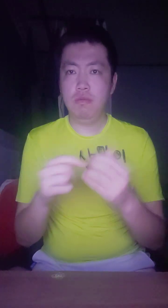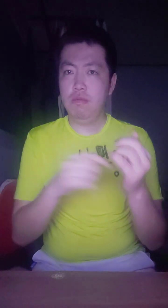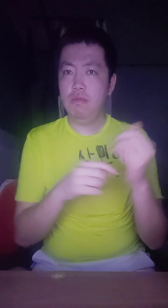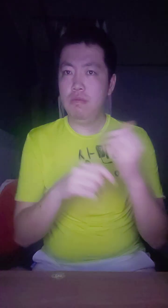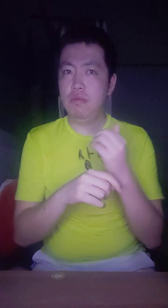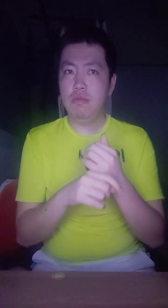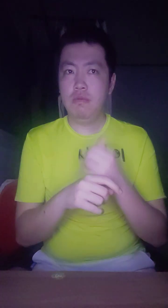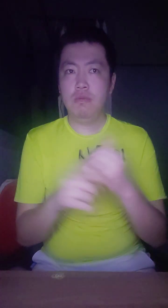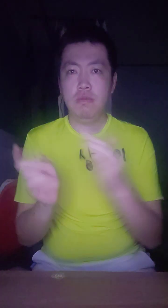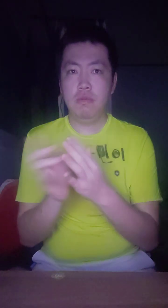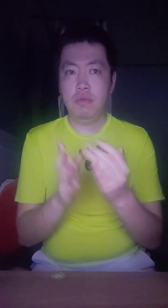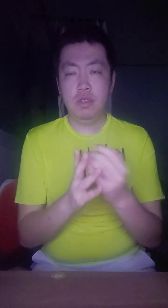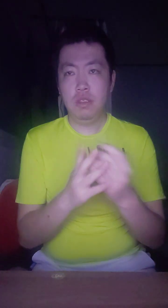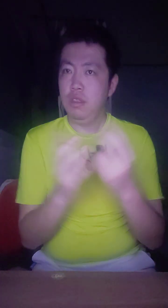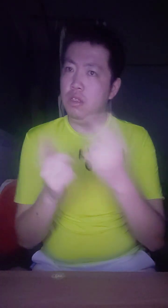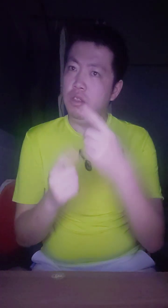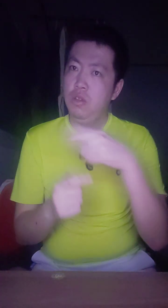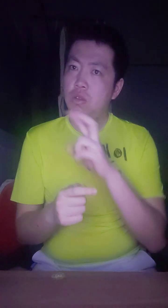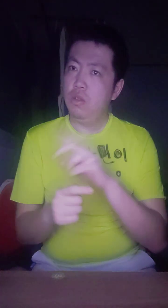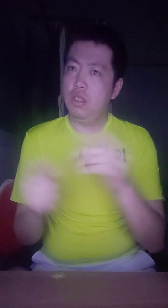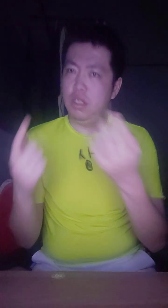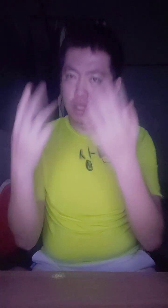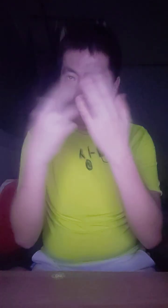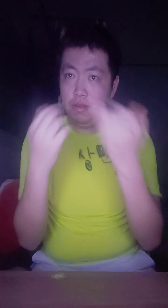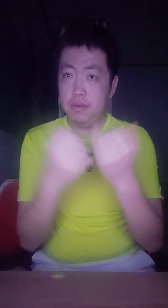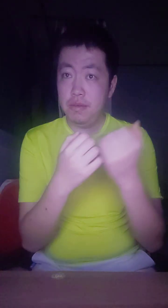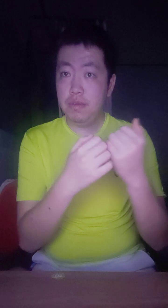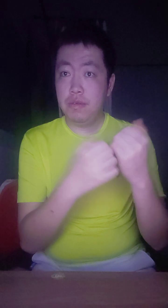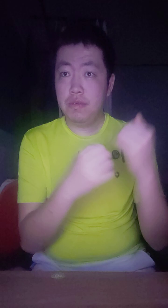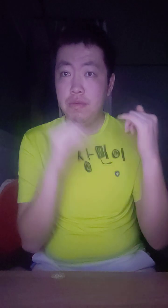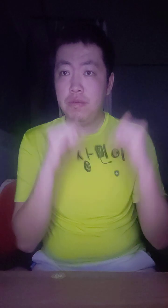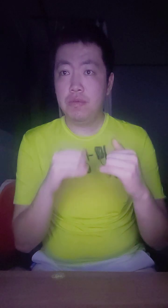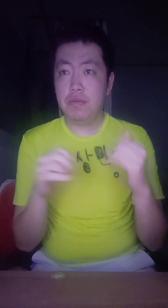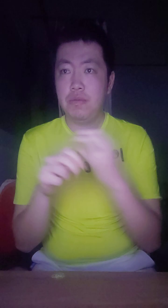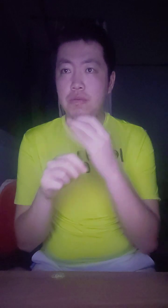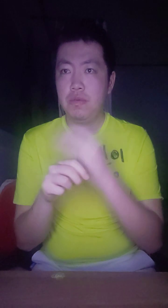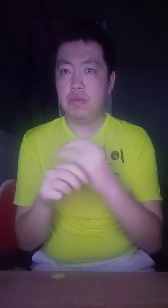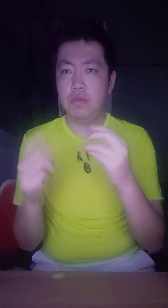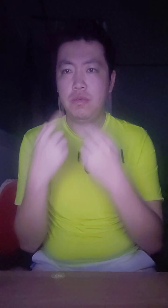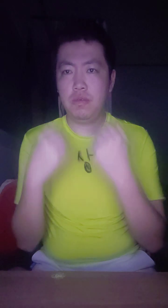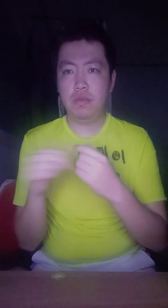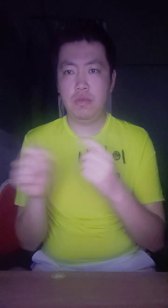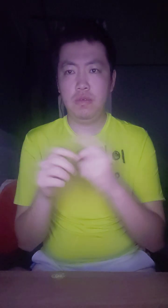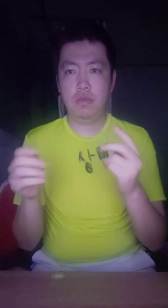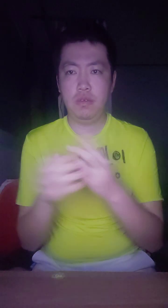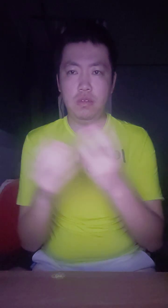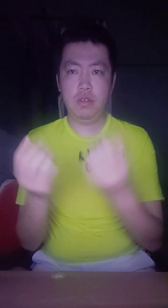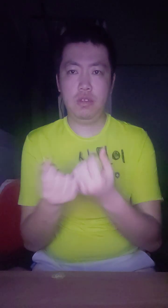않은 탓에 주민들이 얼음과 아이스박스를 동원하는 등 불편을 겪고 있습니다. 윤두열 기자.